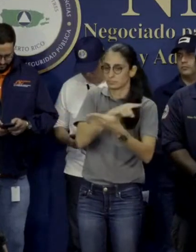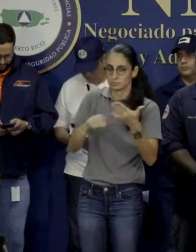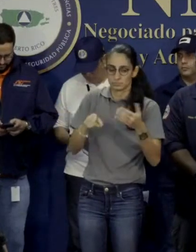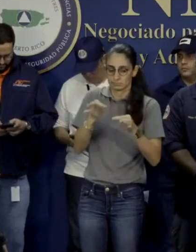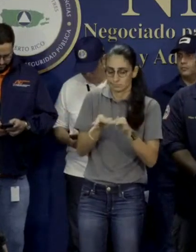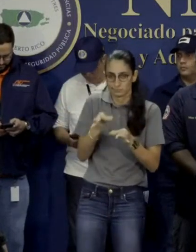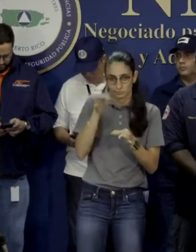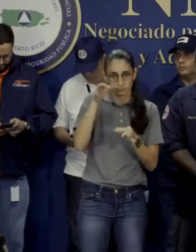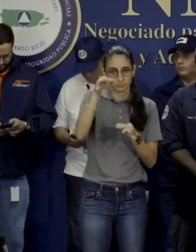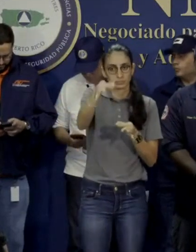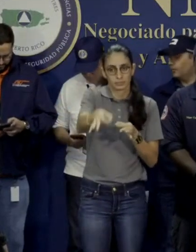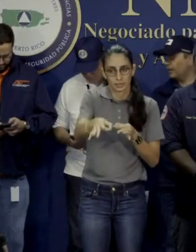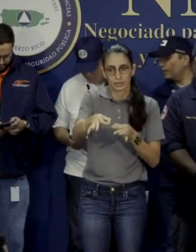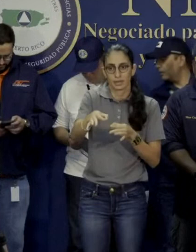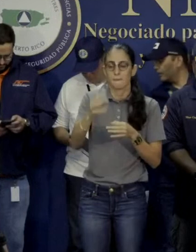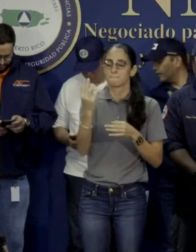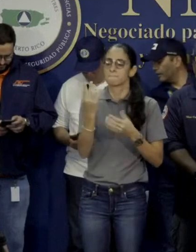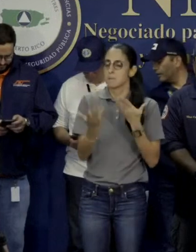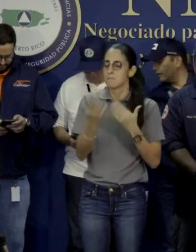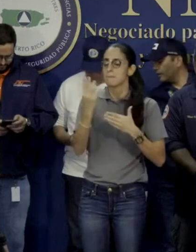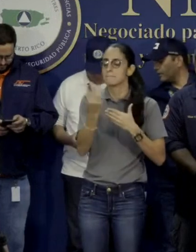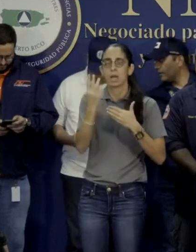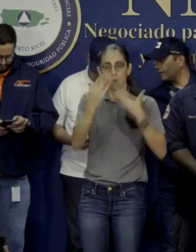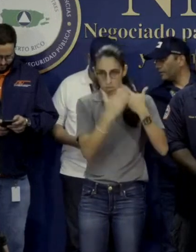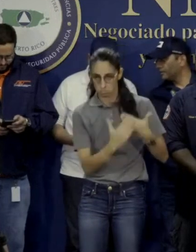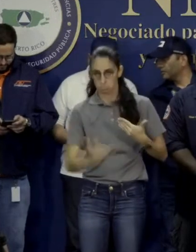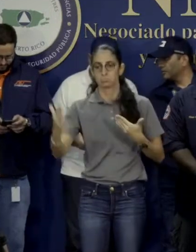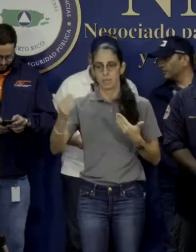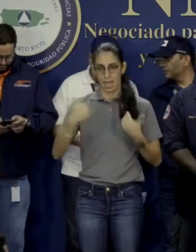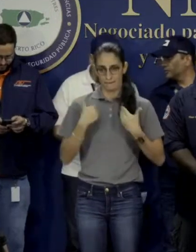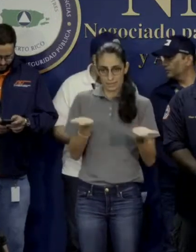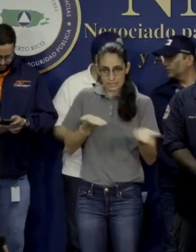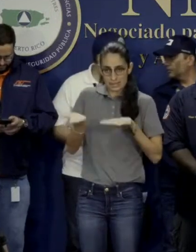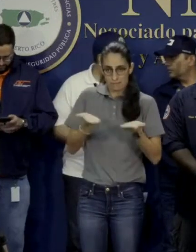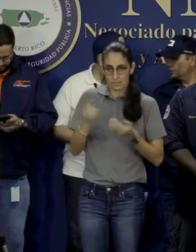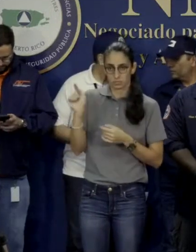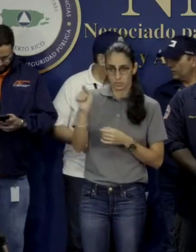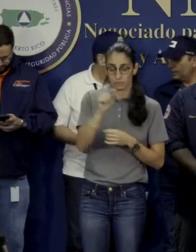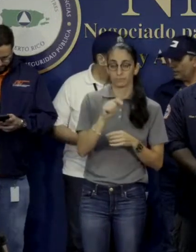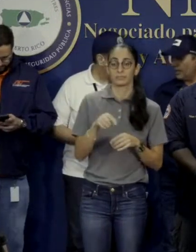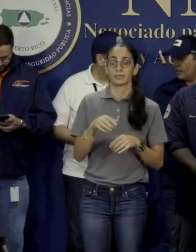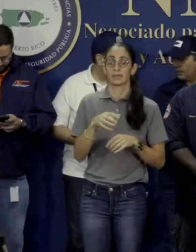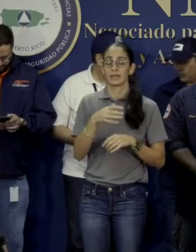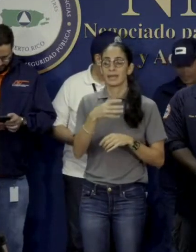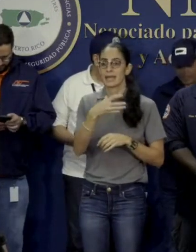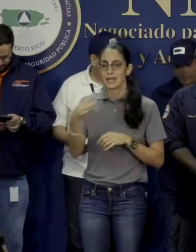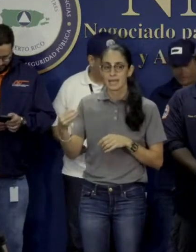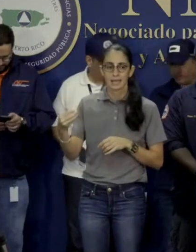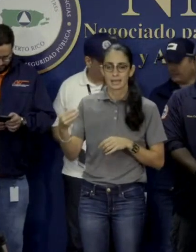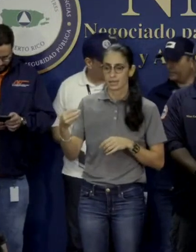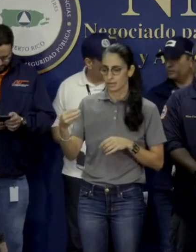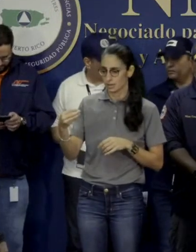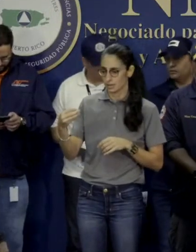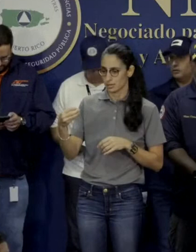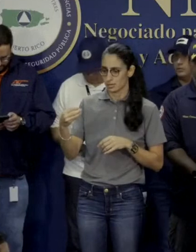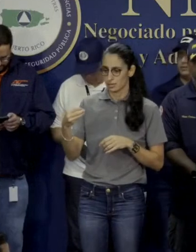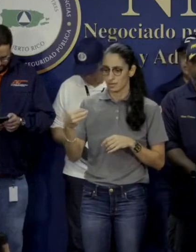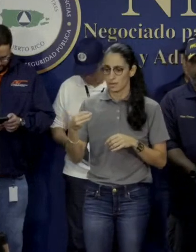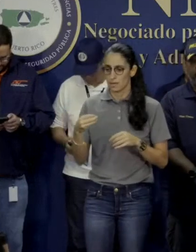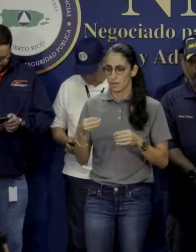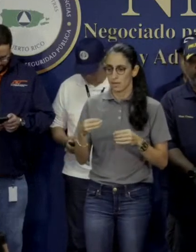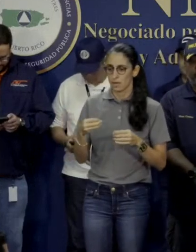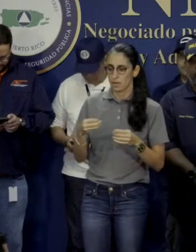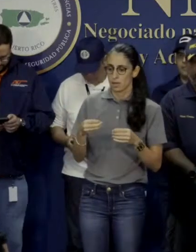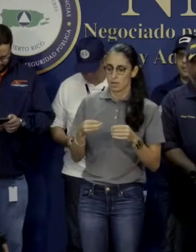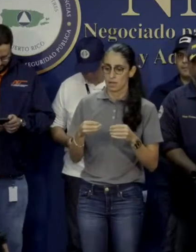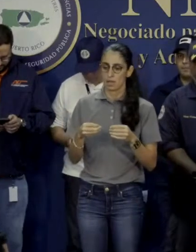estar reprogramando de miércoles en adelante dependiendo del servicio. Y los puertos, el Coast Guard está haciendo su evaluación, por lo